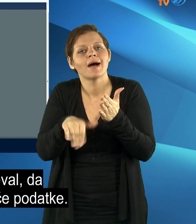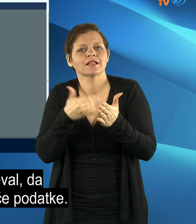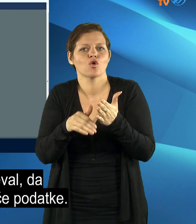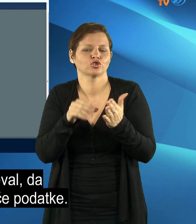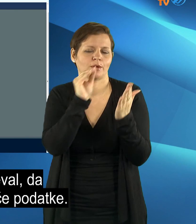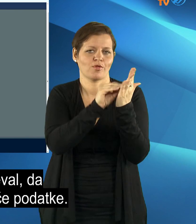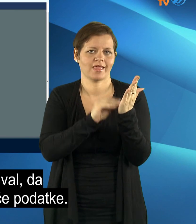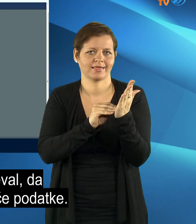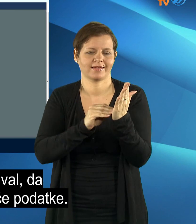podatke.